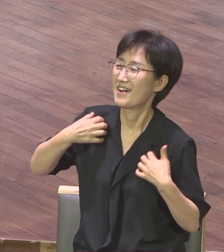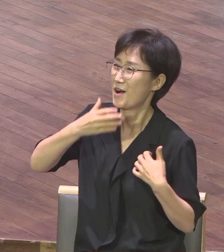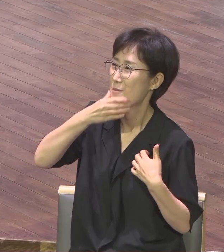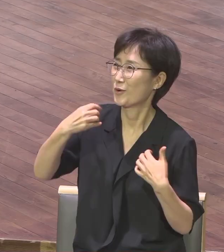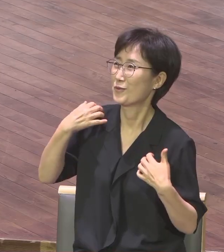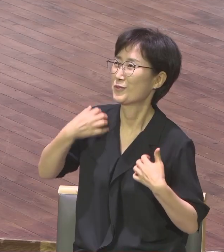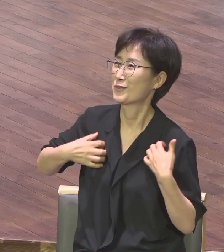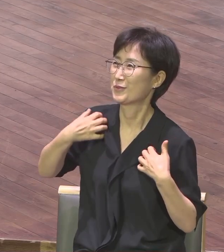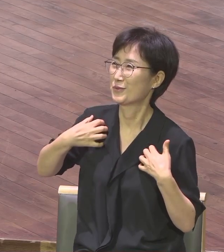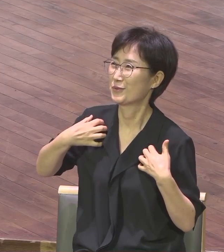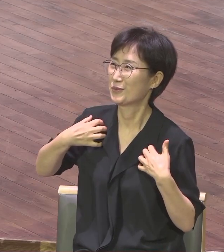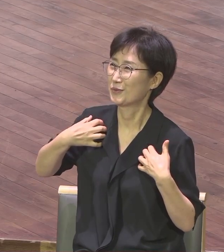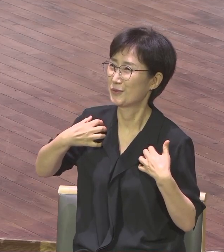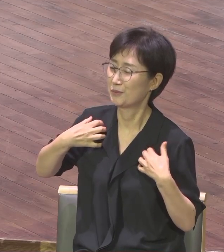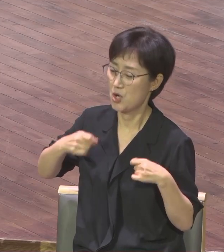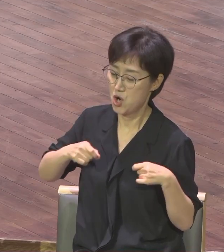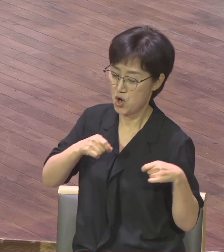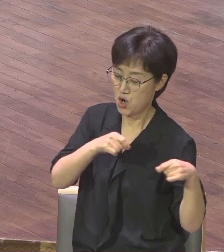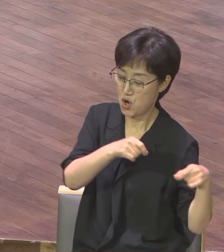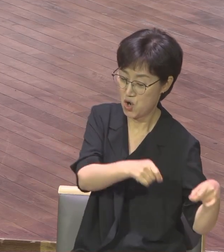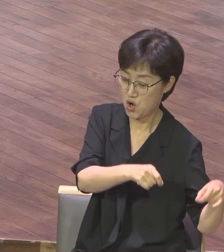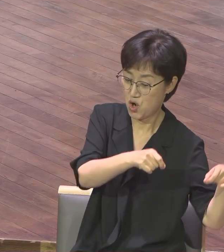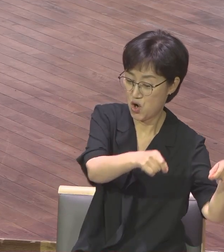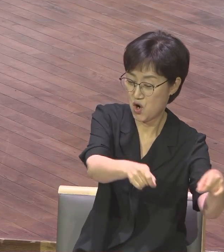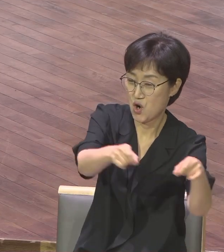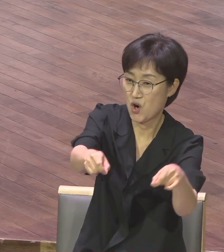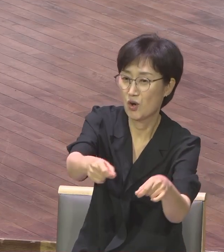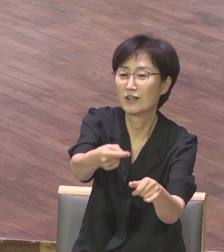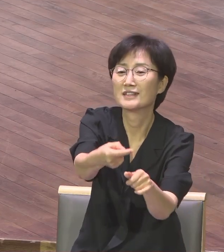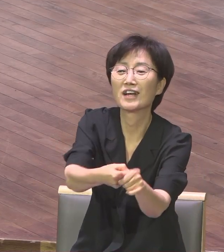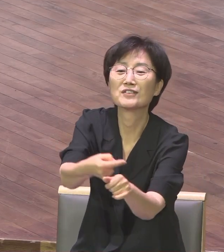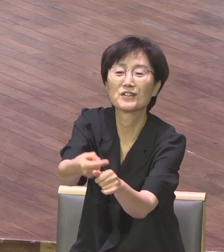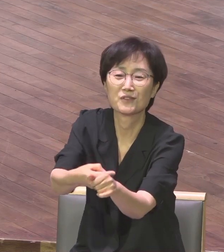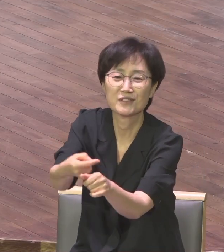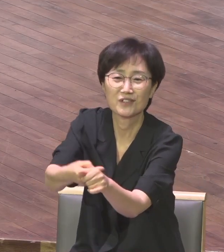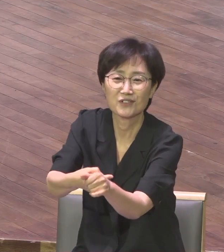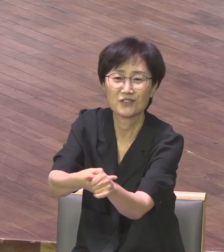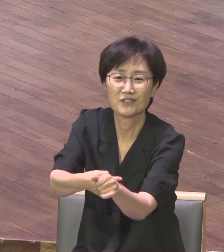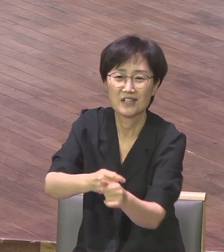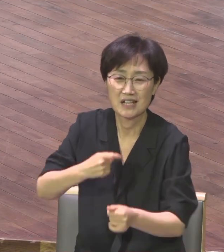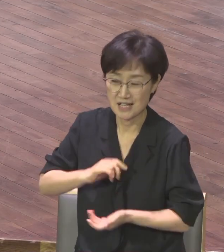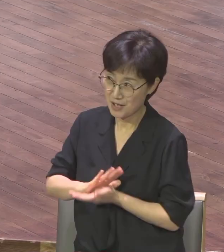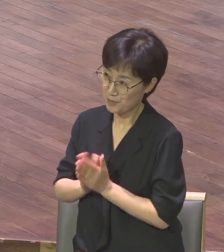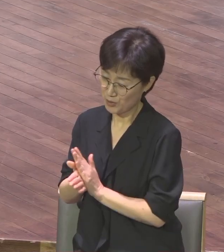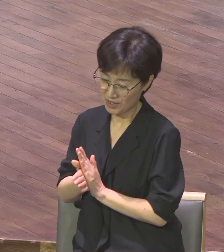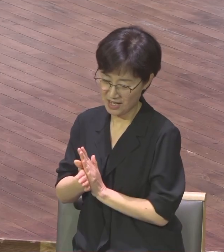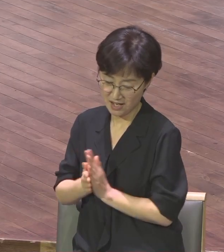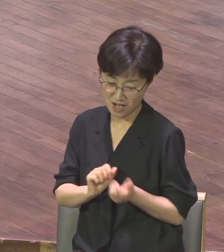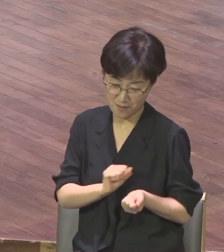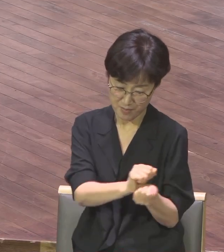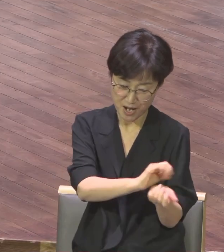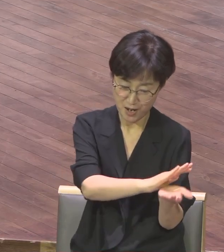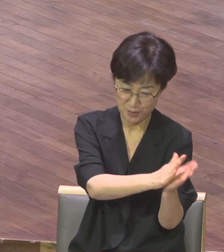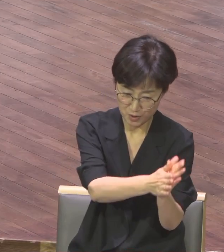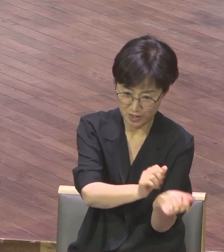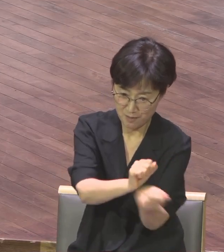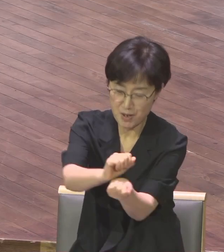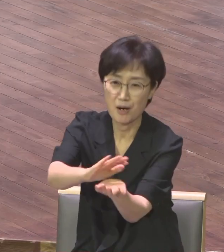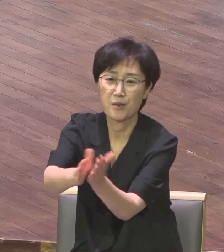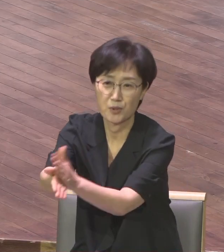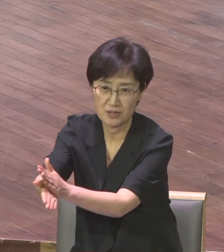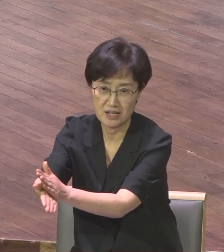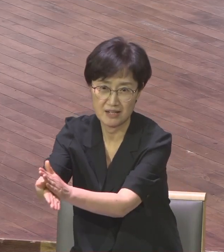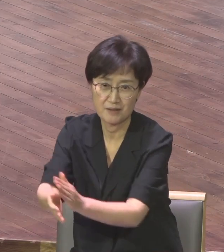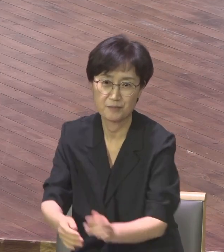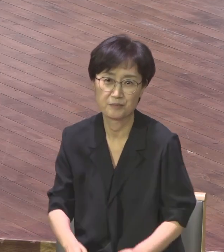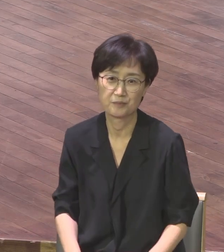되면 자연스럽게 내 주위에도 뭐요? 변화. 내 현장이 싹 다 복음적으로 변화가 되게 된다는